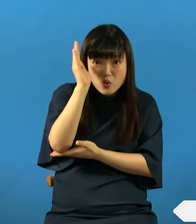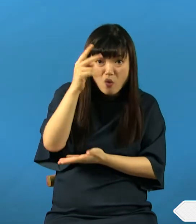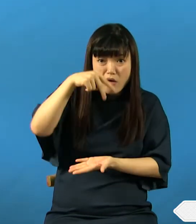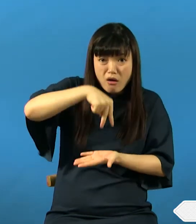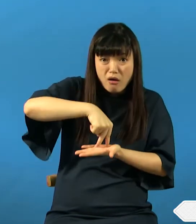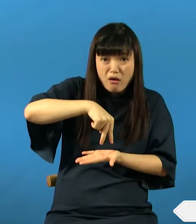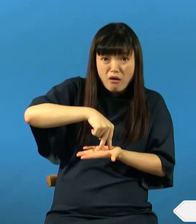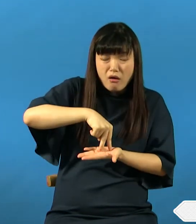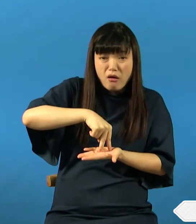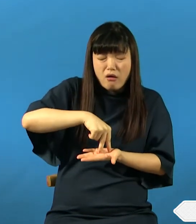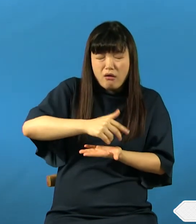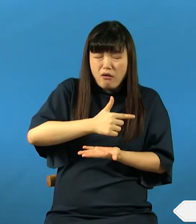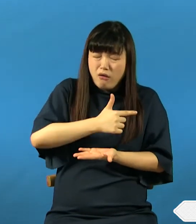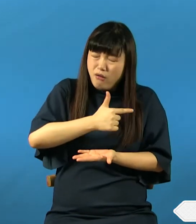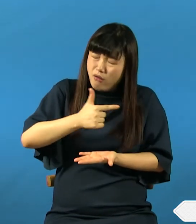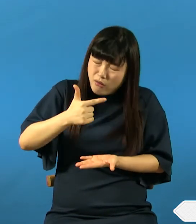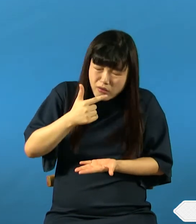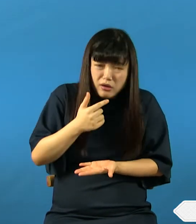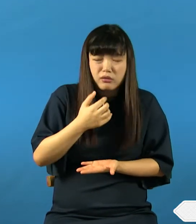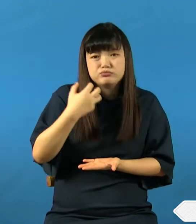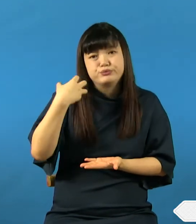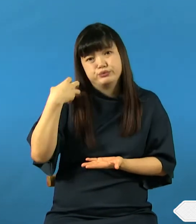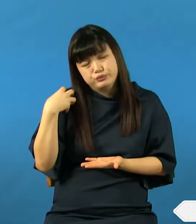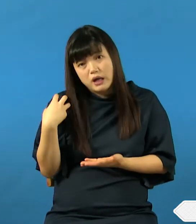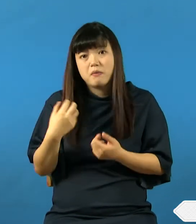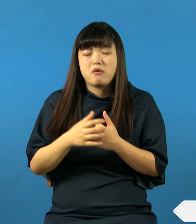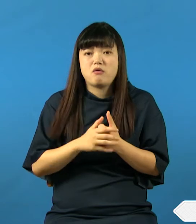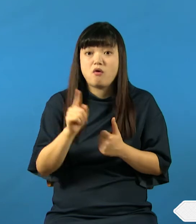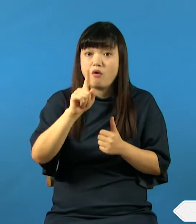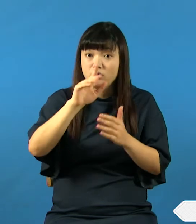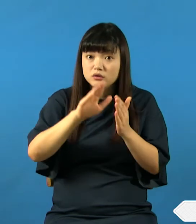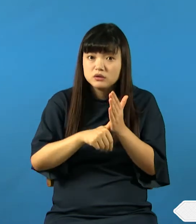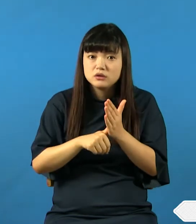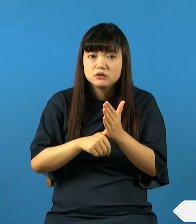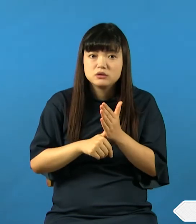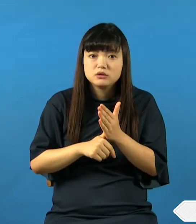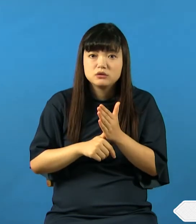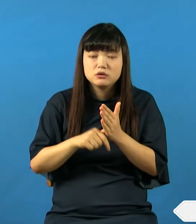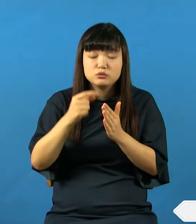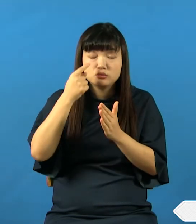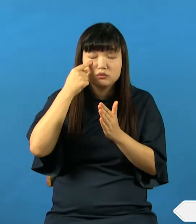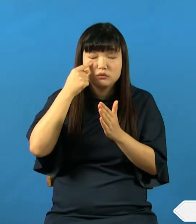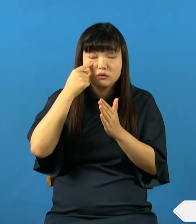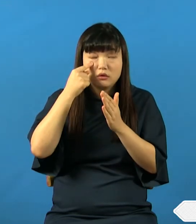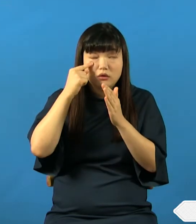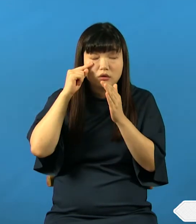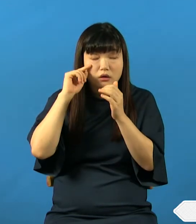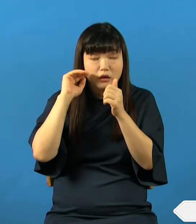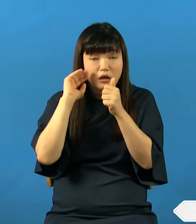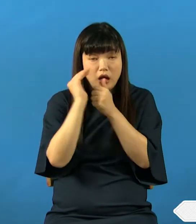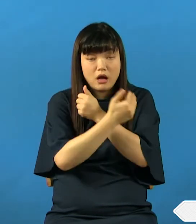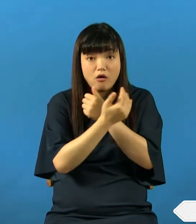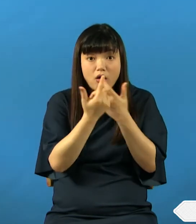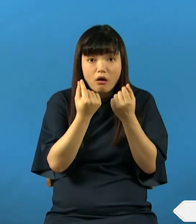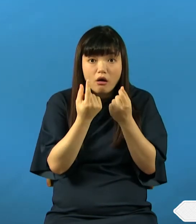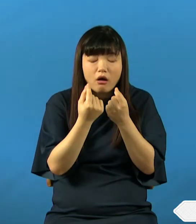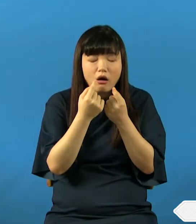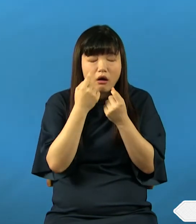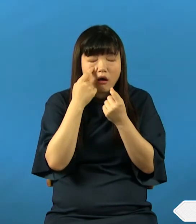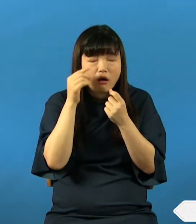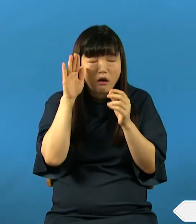목사님에게는 설교하는 것이 너무나도 큰 고통입니다. 어떤 때는 천으로 눈을 가린 것 같이 그냥